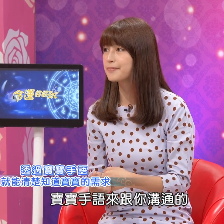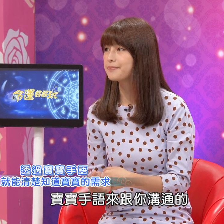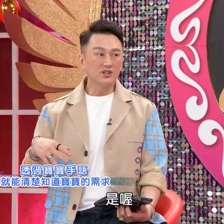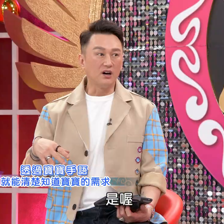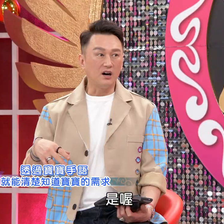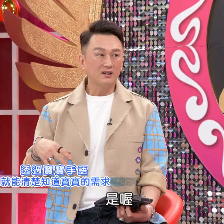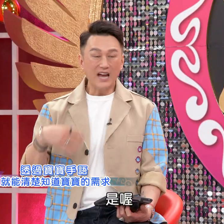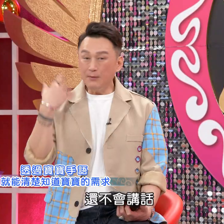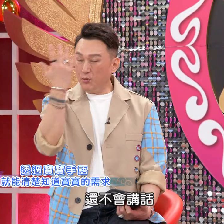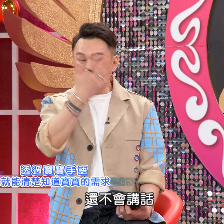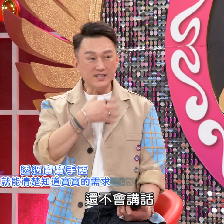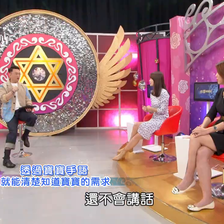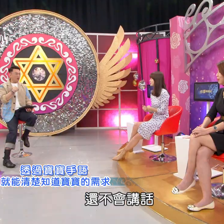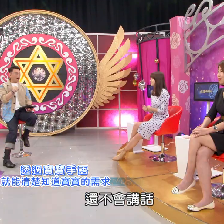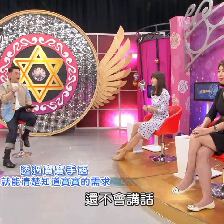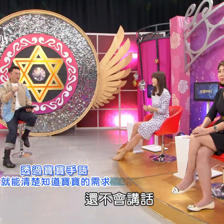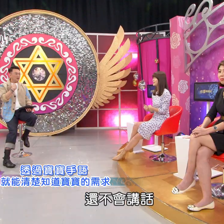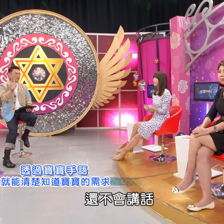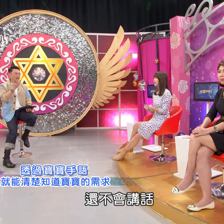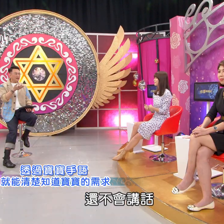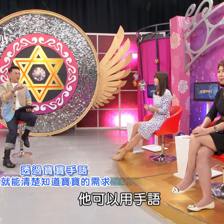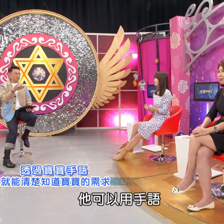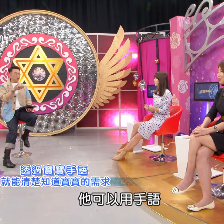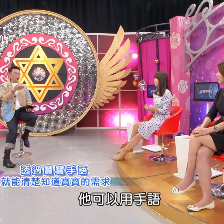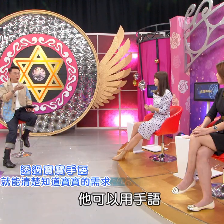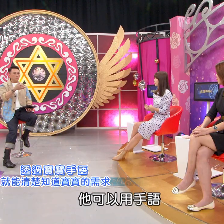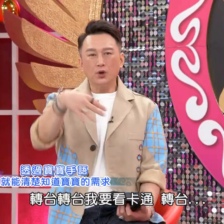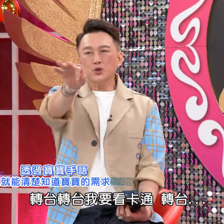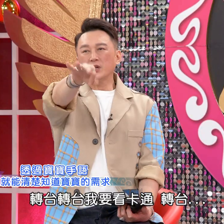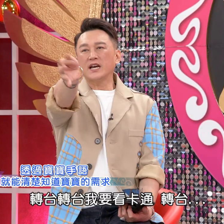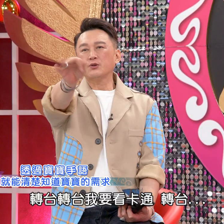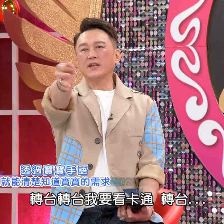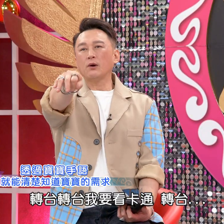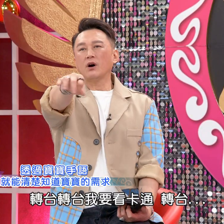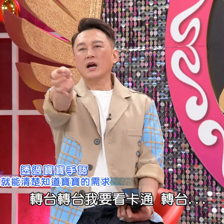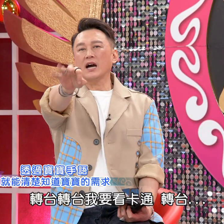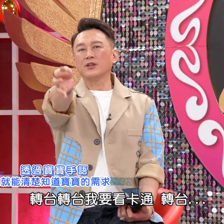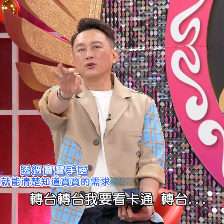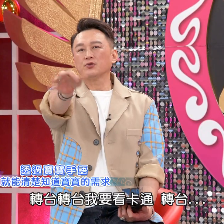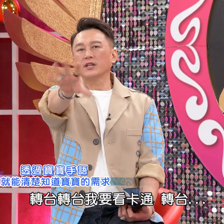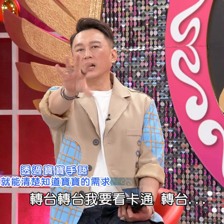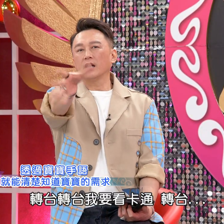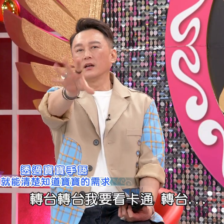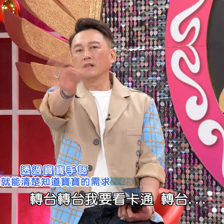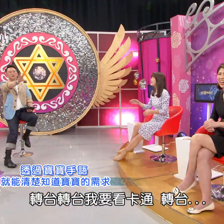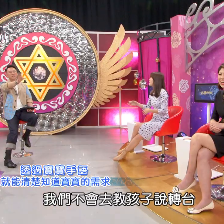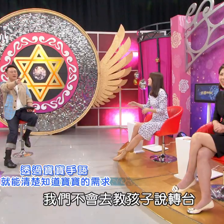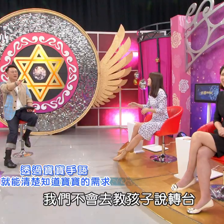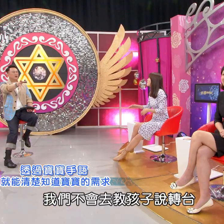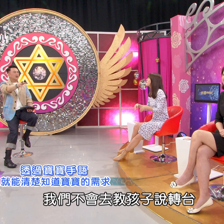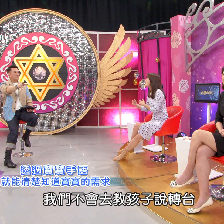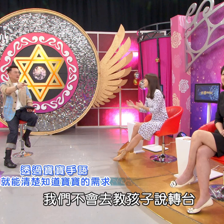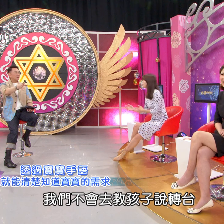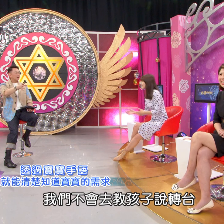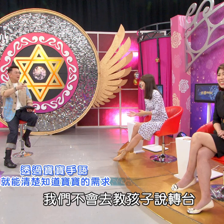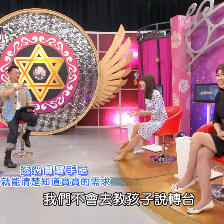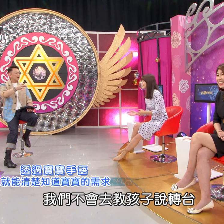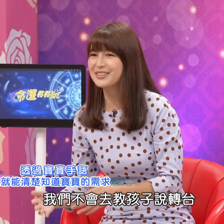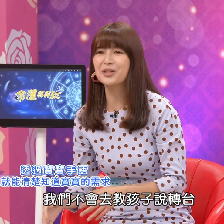是喔還不會講話不會講話他可以用手語轉台轉台我要看卡通轉台當然我們不會去教孩子說